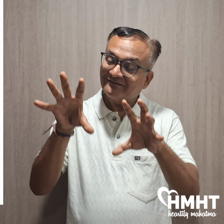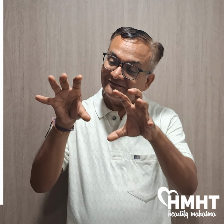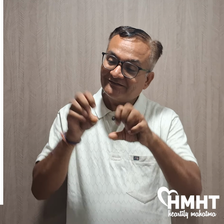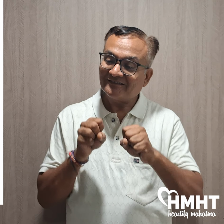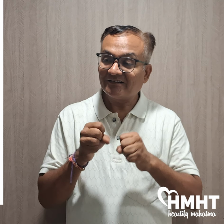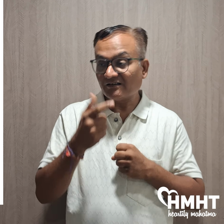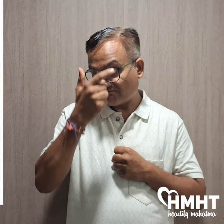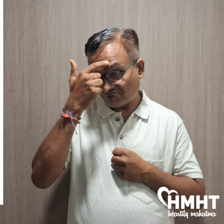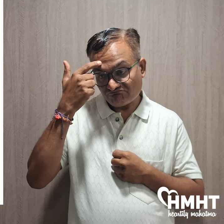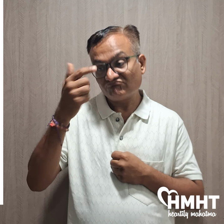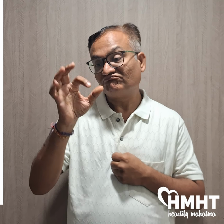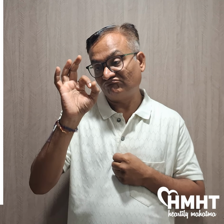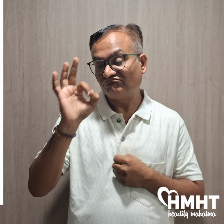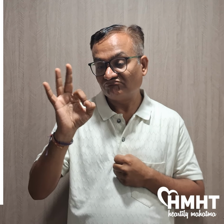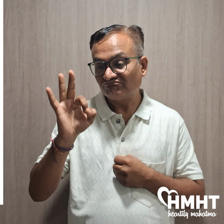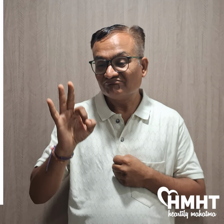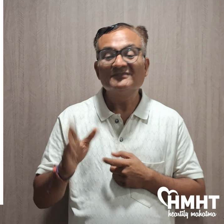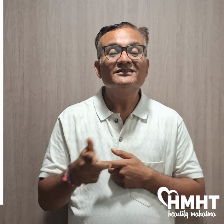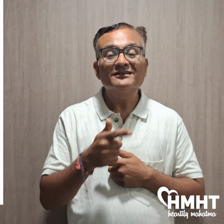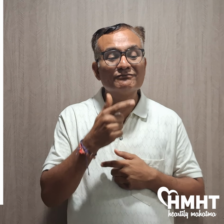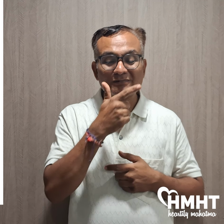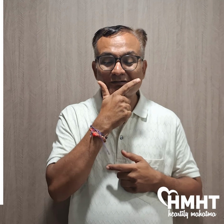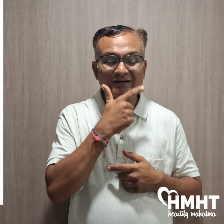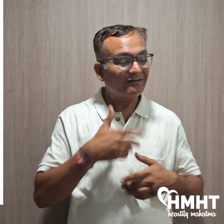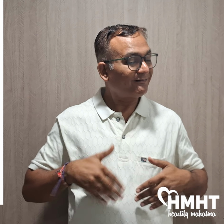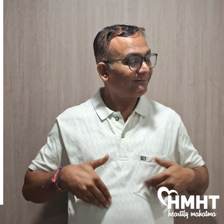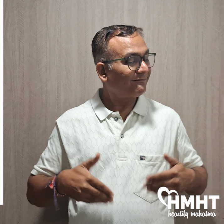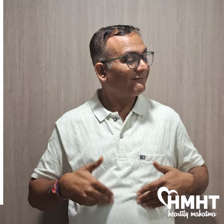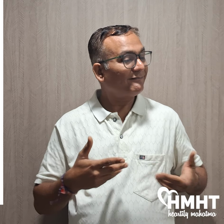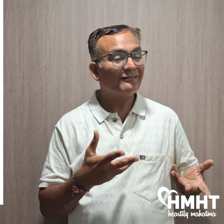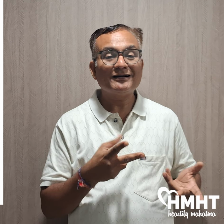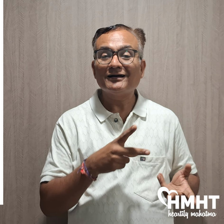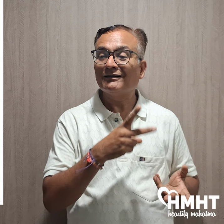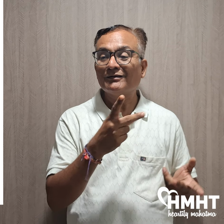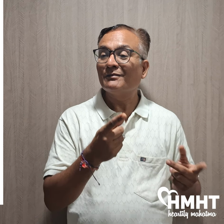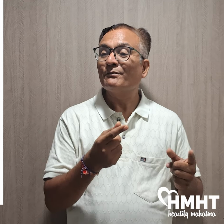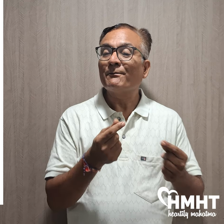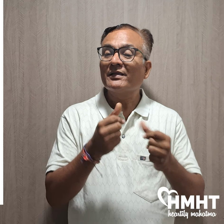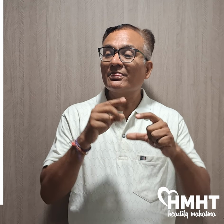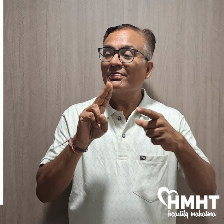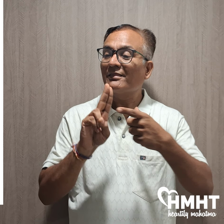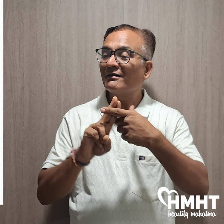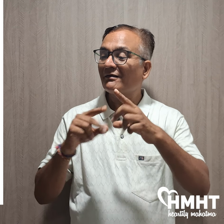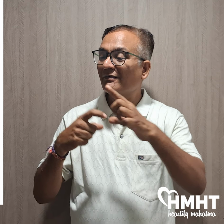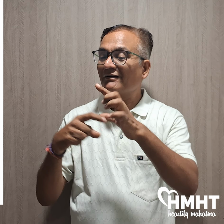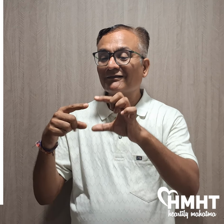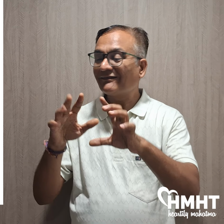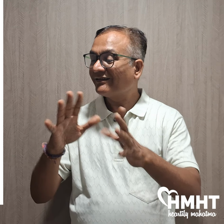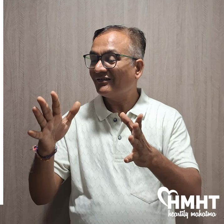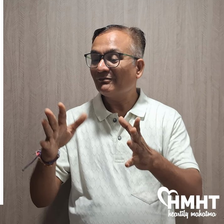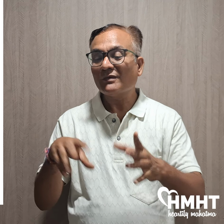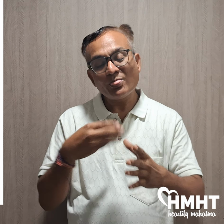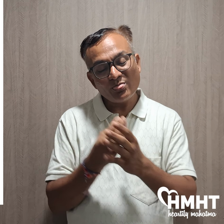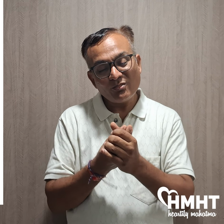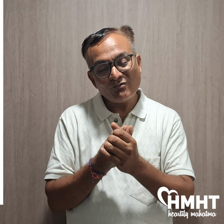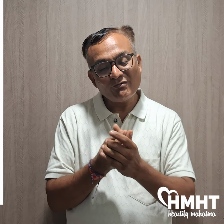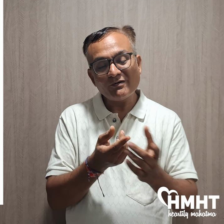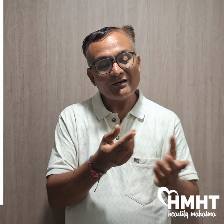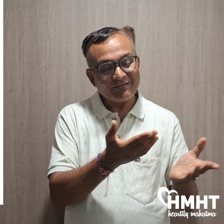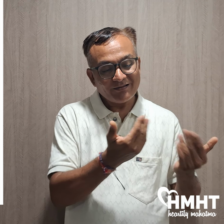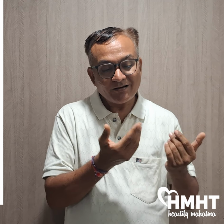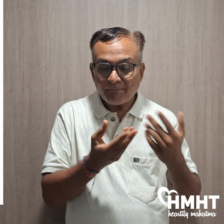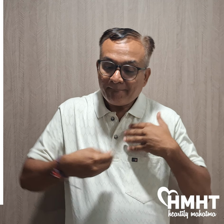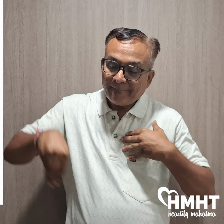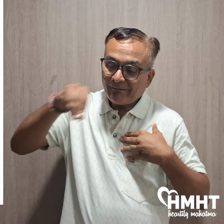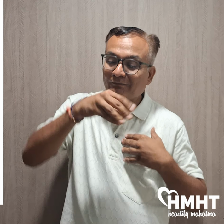મહાભાગ્યશાળી હોવો છે. આખી આ મોજ મજા શોખ બધું ગુમાવે છે. મફત કશું હોતું નથી.